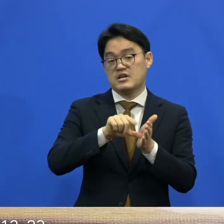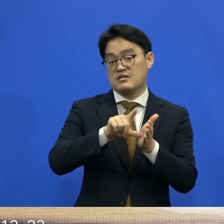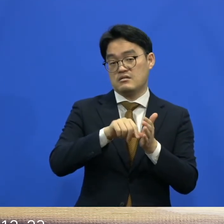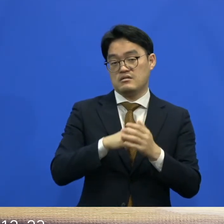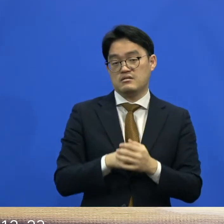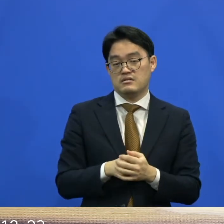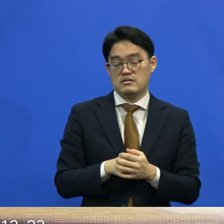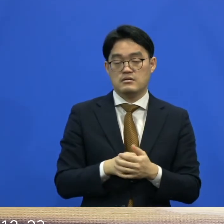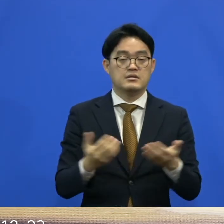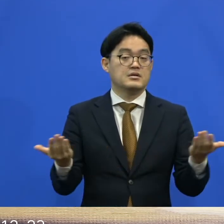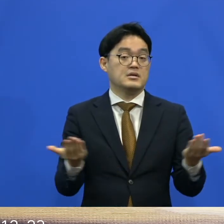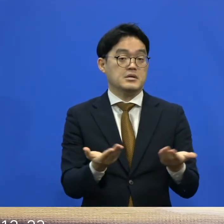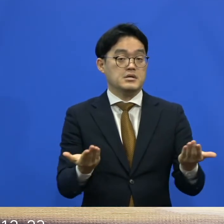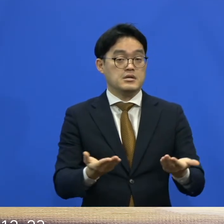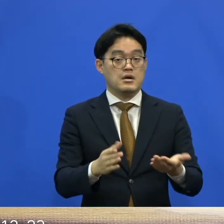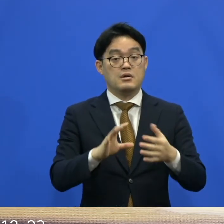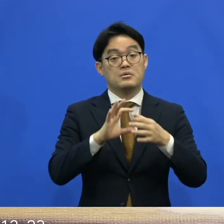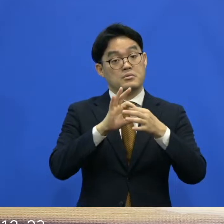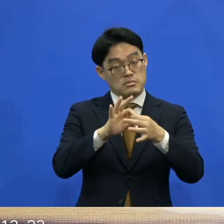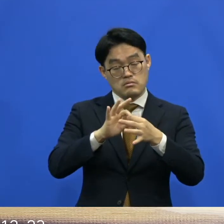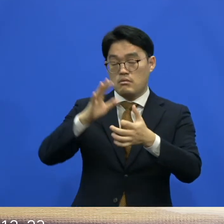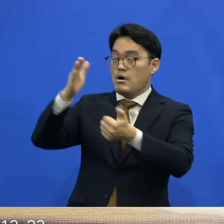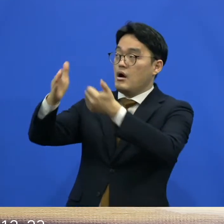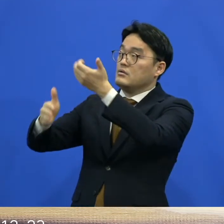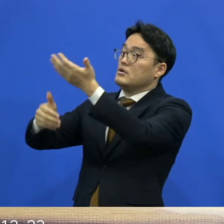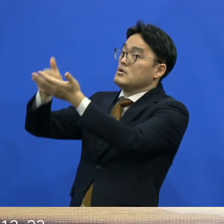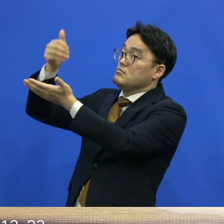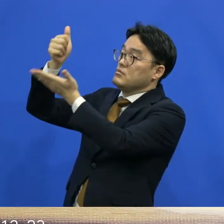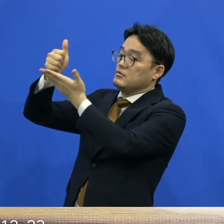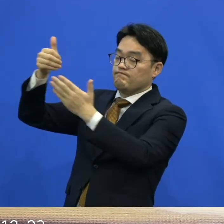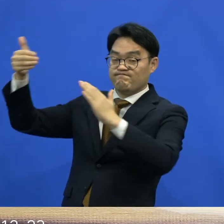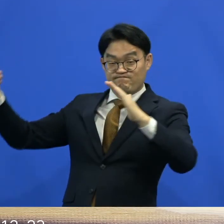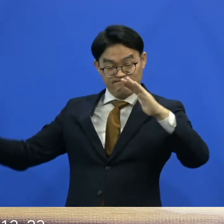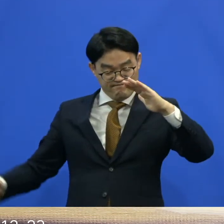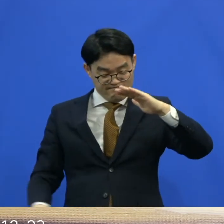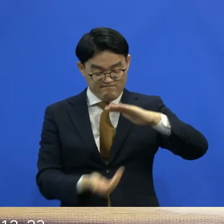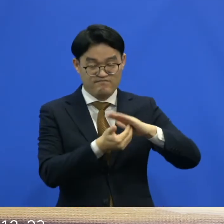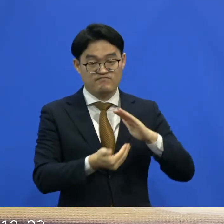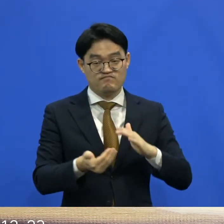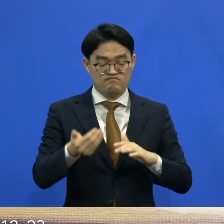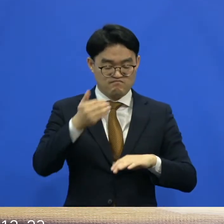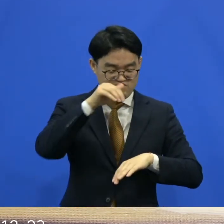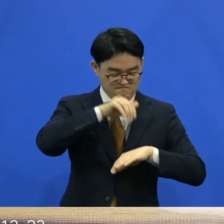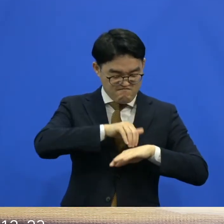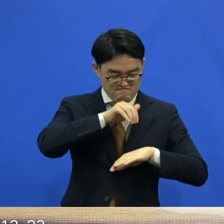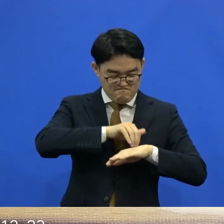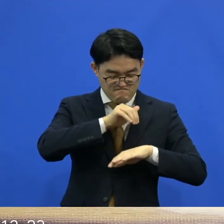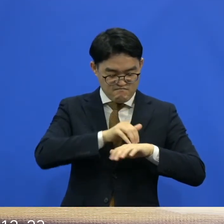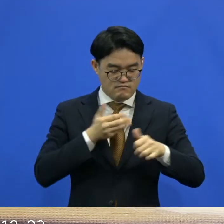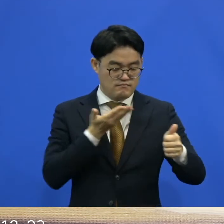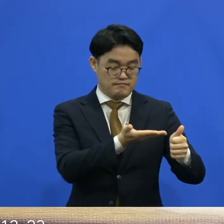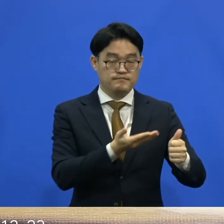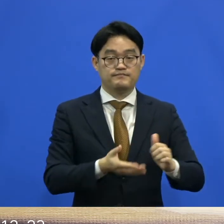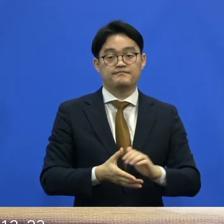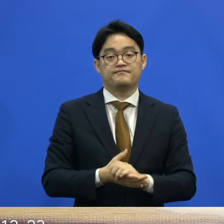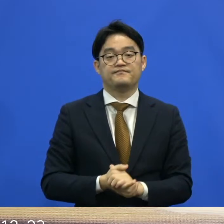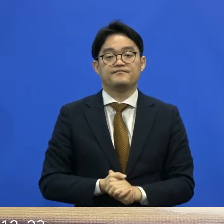그 일을 통하여 하나님이 하시려고 하는 것은 단련이라는 거다.